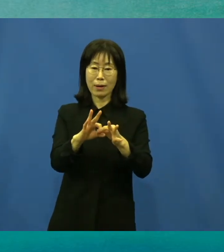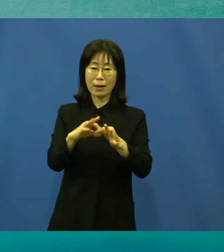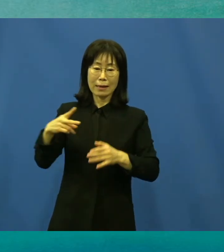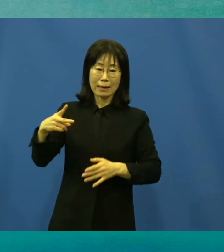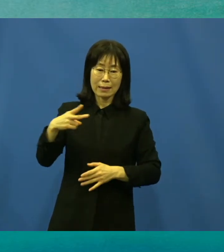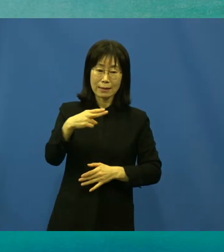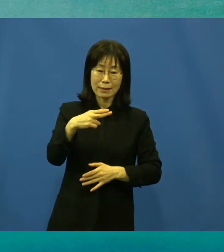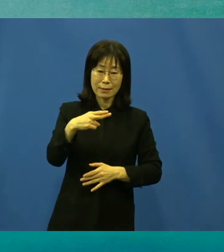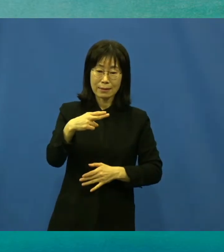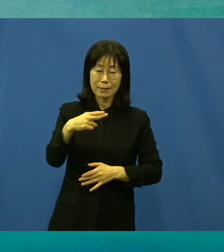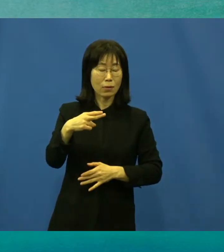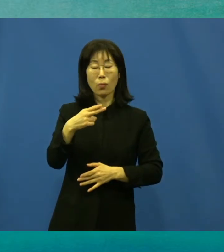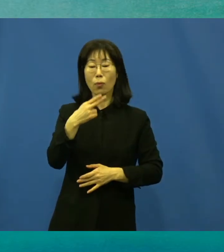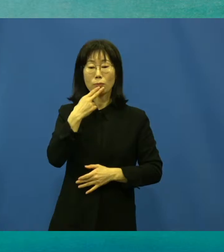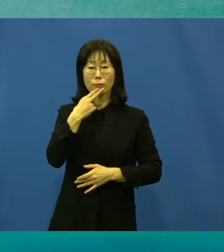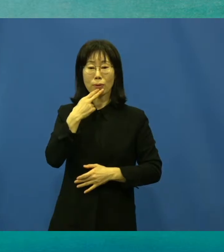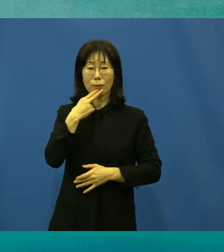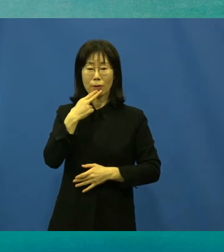지금까지.